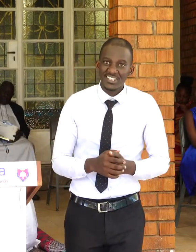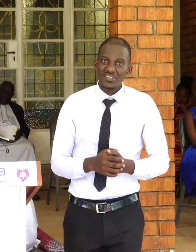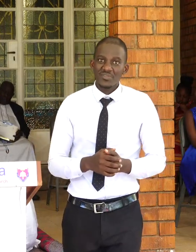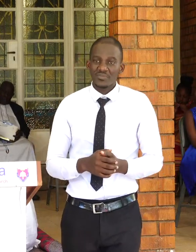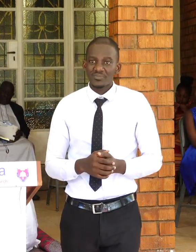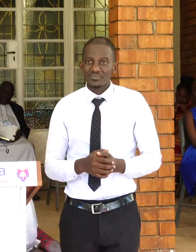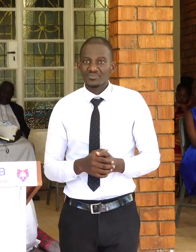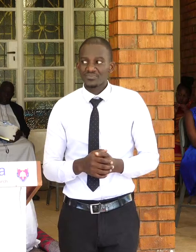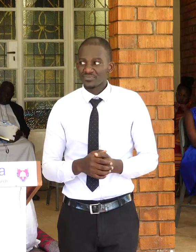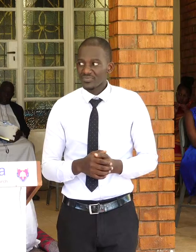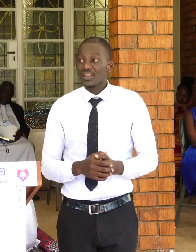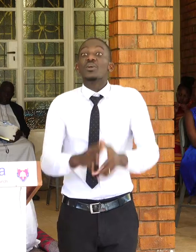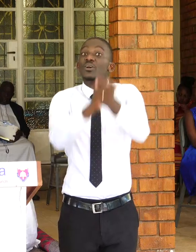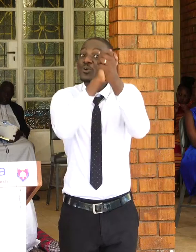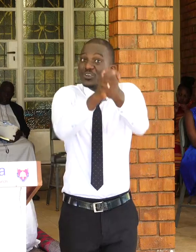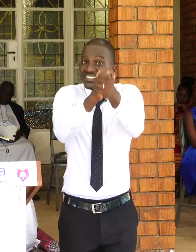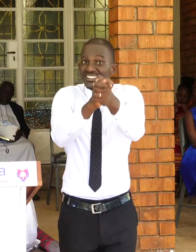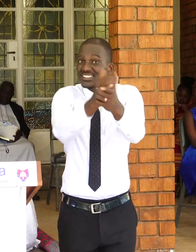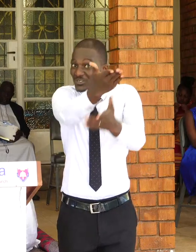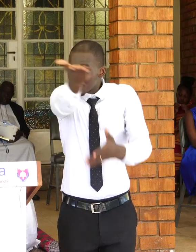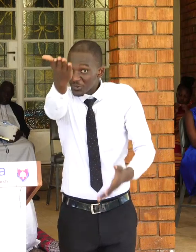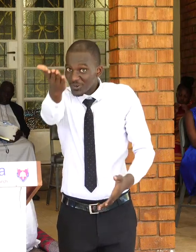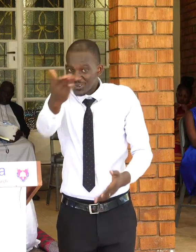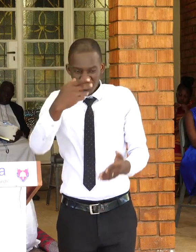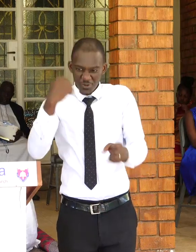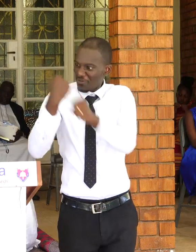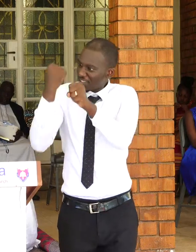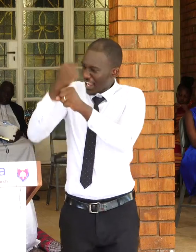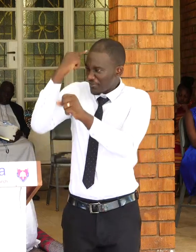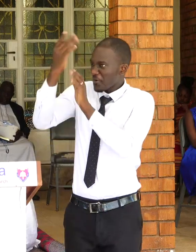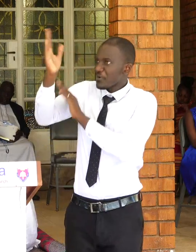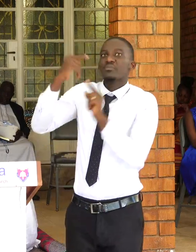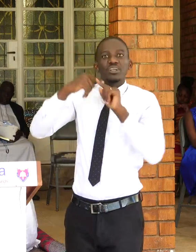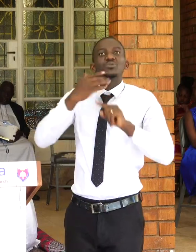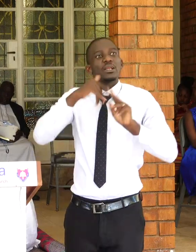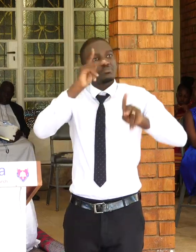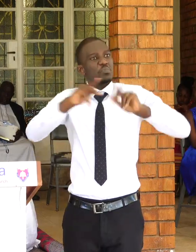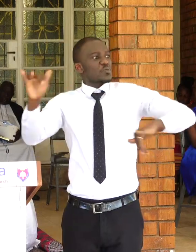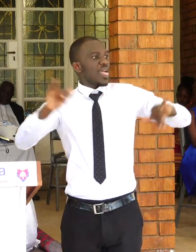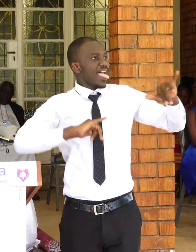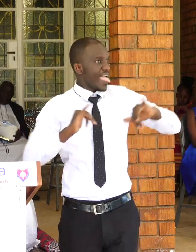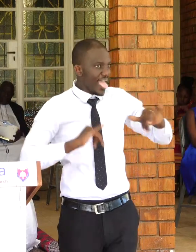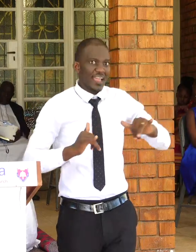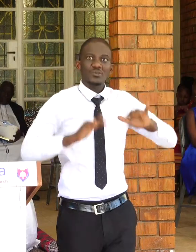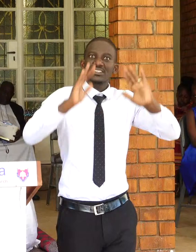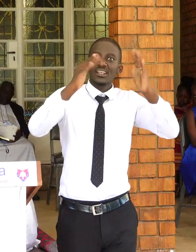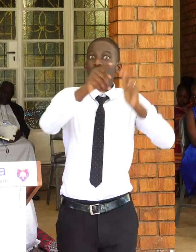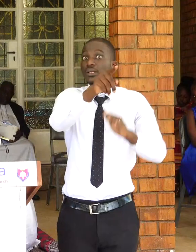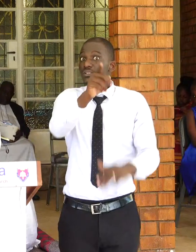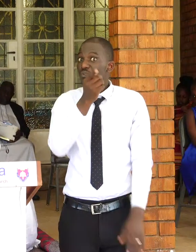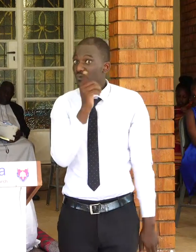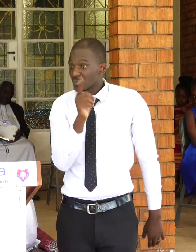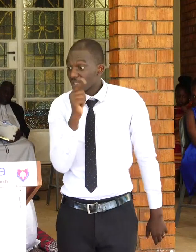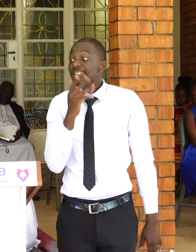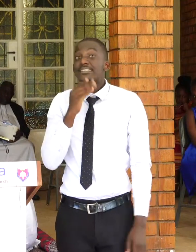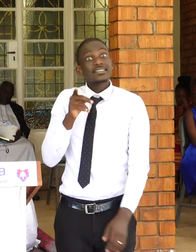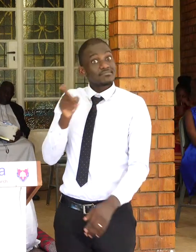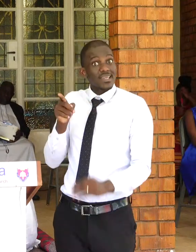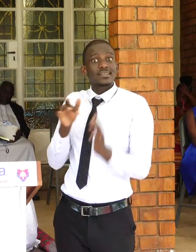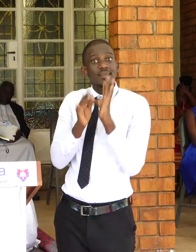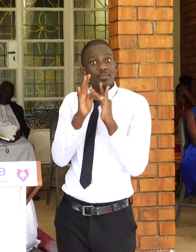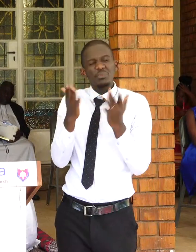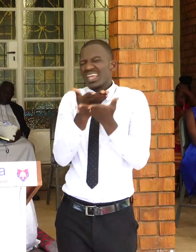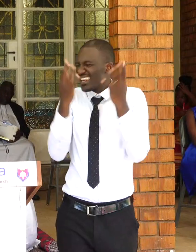Aha. Nkutumiddeko nga kyoyagala okukolera Katonda, osaako manyago. Abasajja bano mu Bayibuli buli